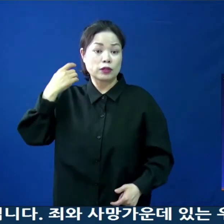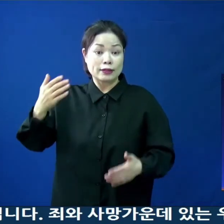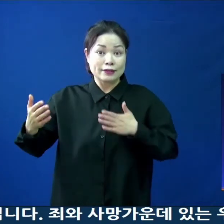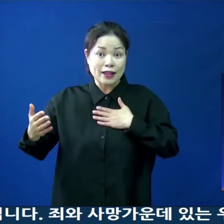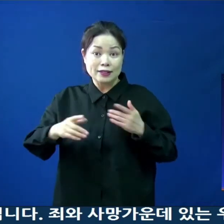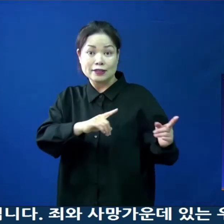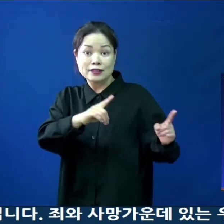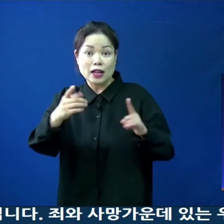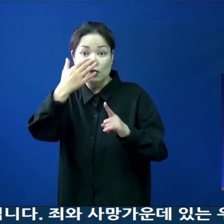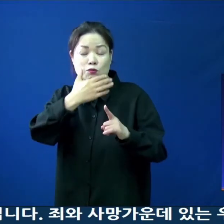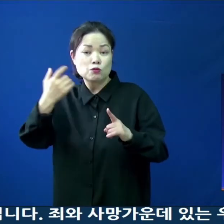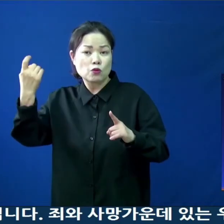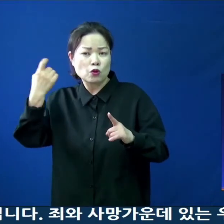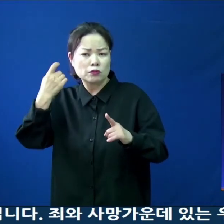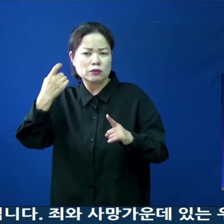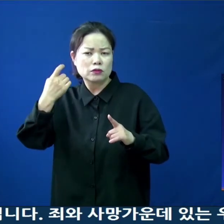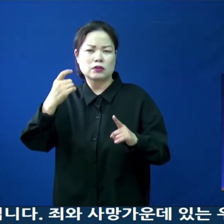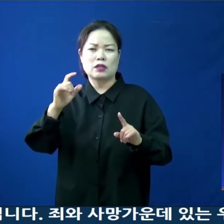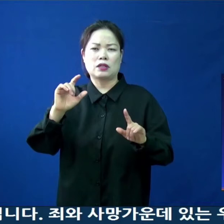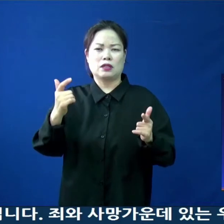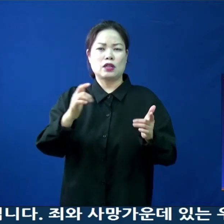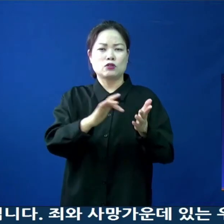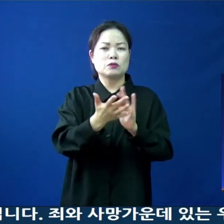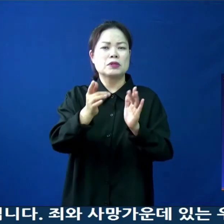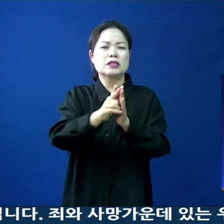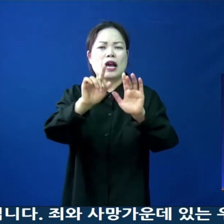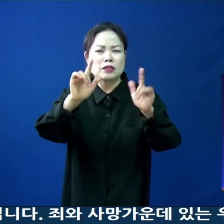나를 살리는 복음은 되지 않는다라는 것이죠.